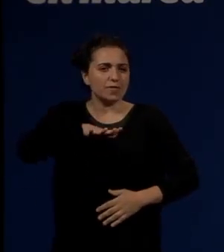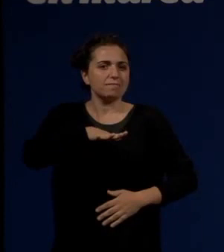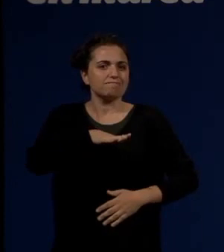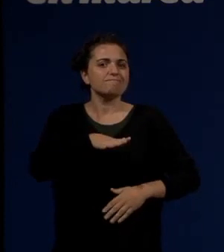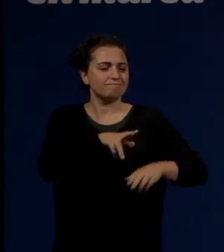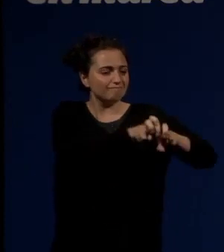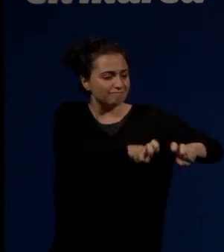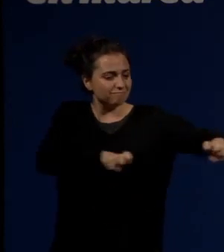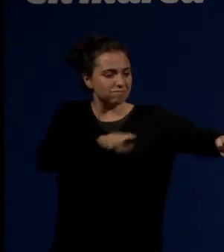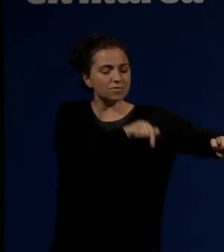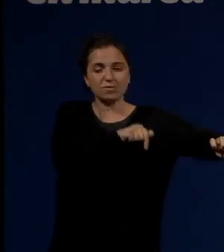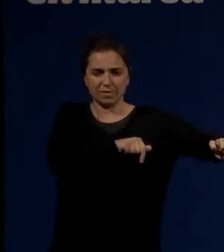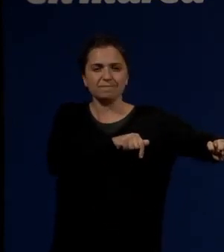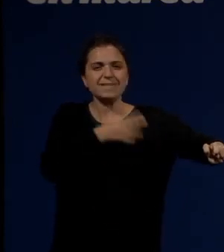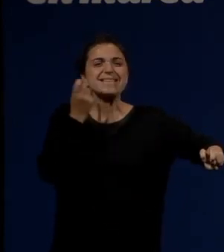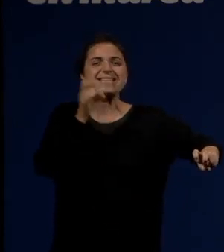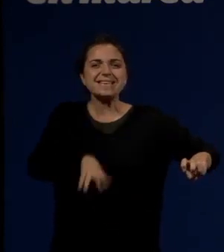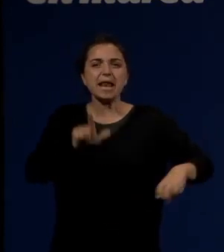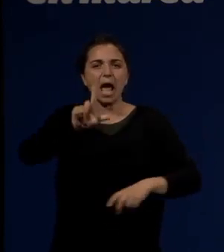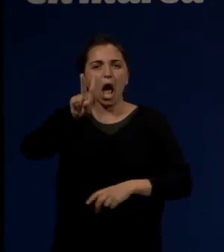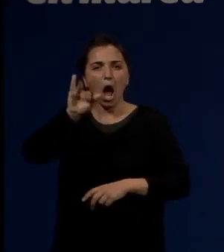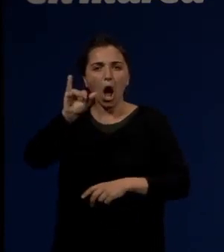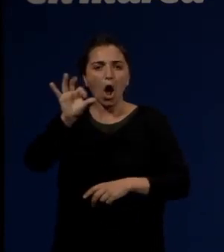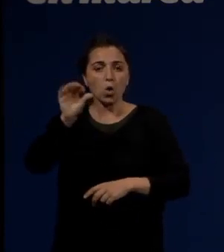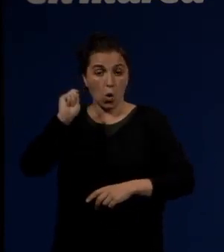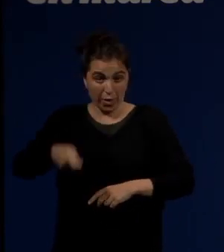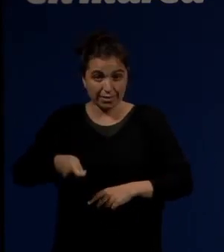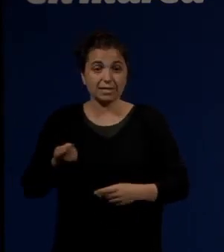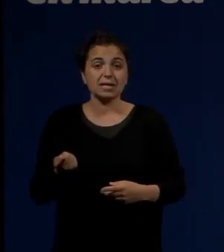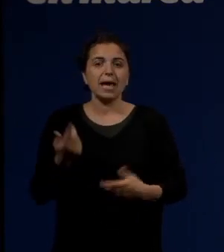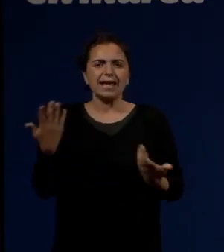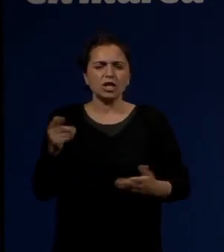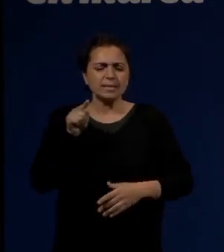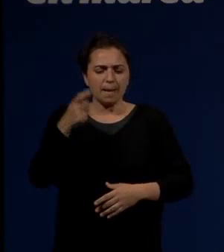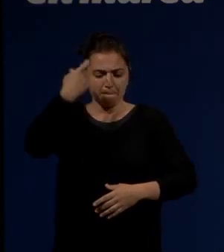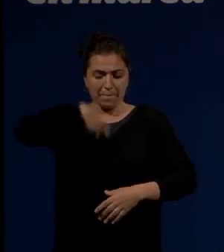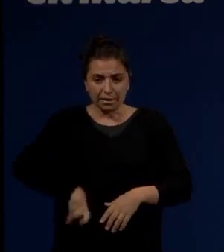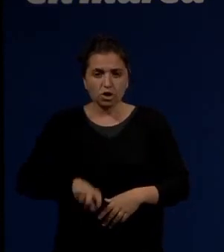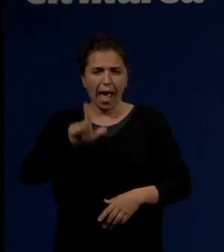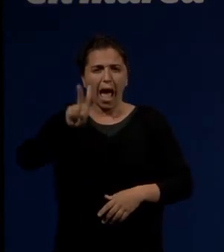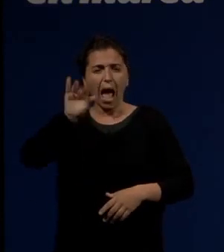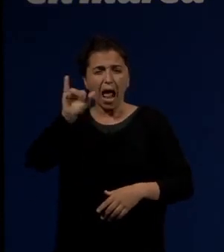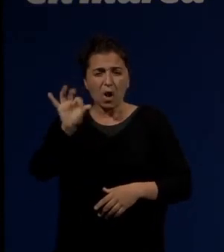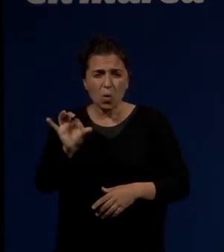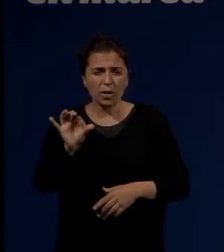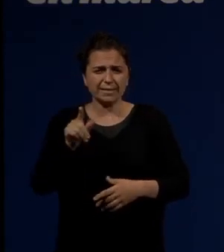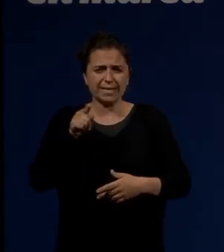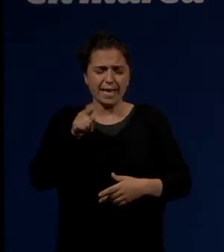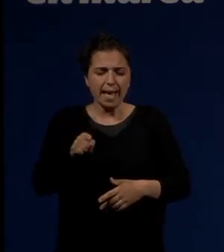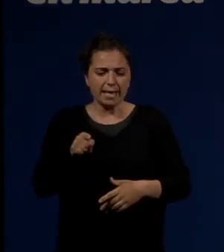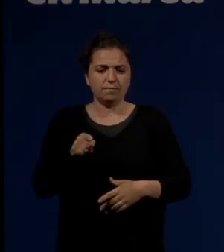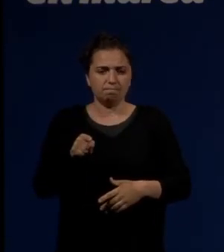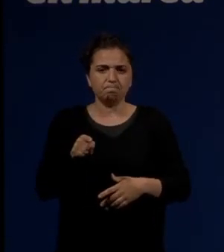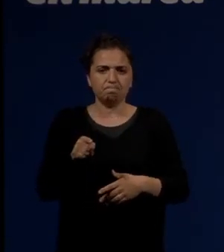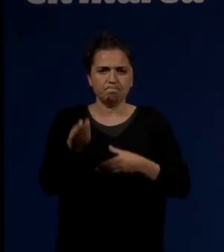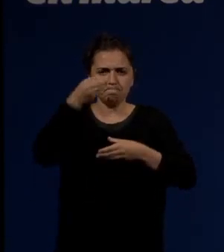esquerda, que é Luís. Unha persona que é capaz de aglutinar todas esas pequenas diverxencias que nos poden